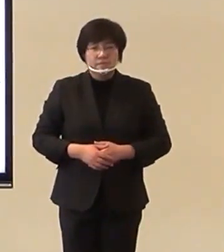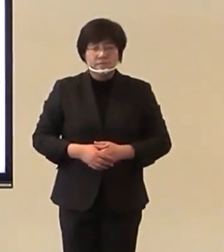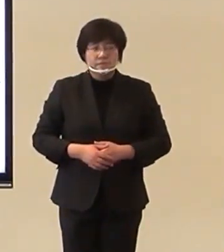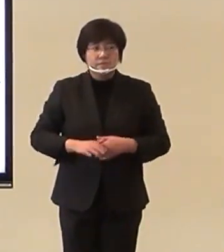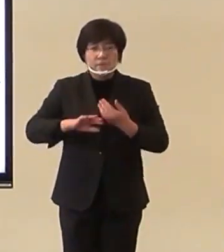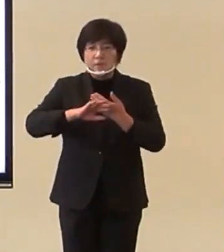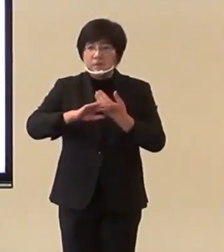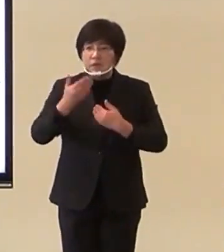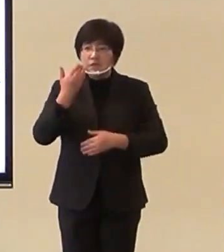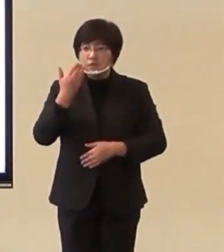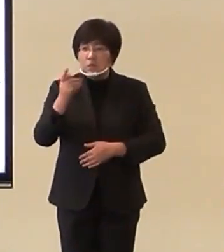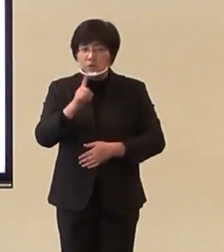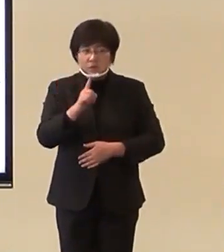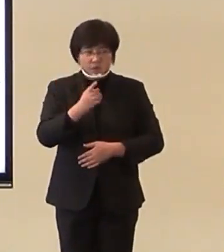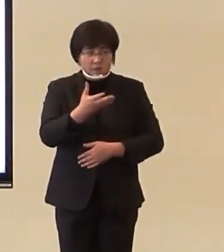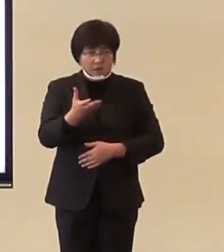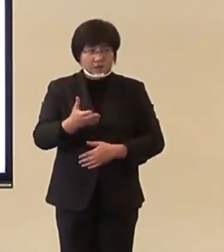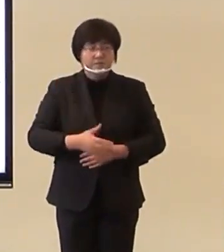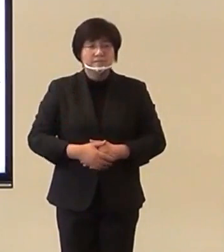他にございますでしょうか。